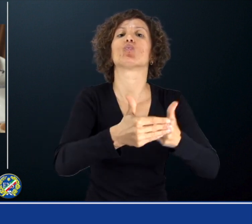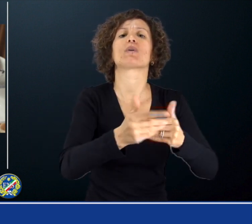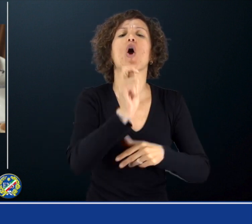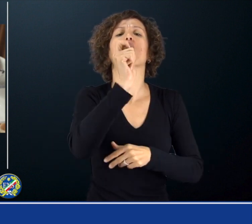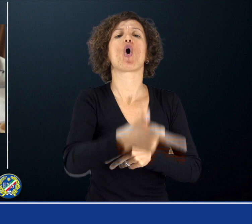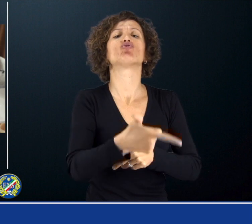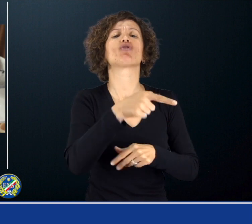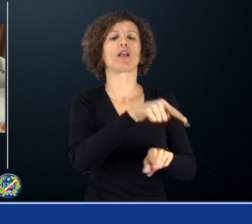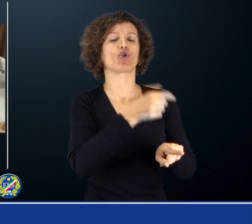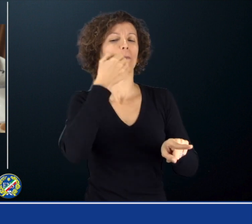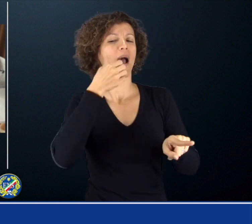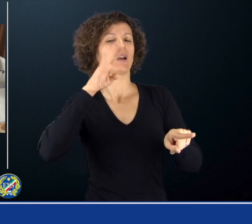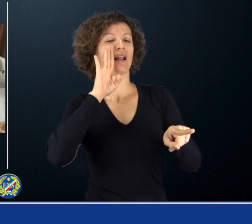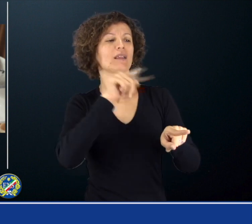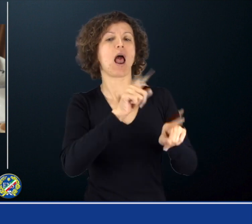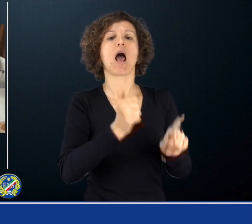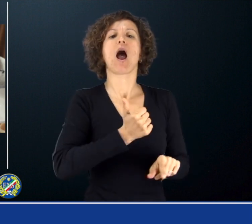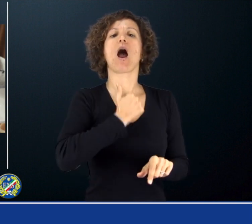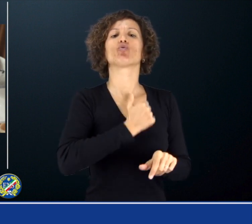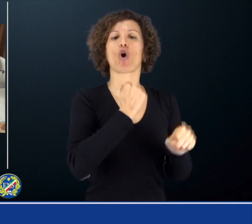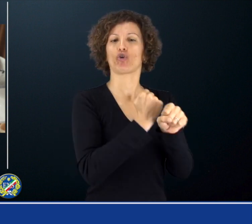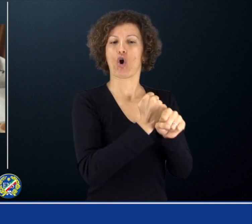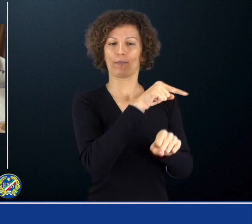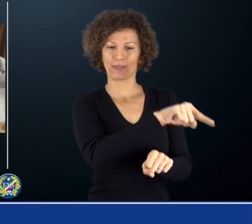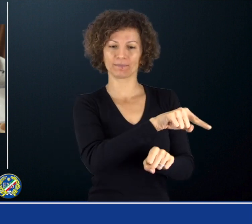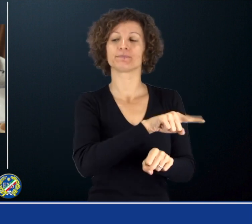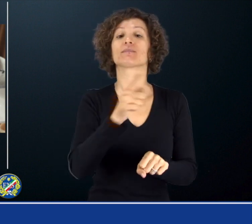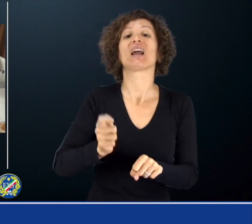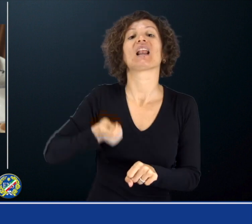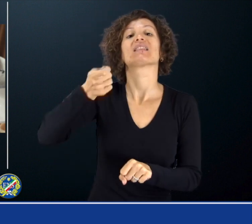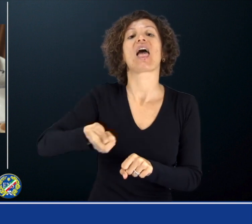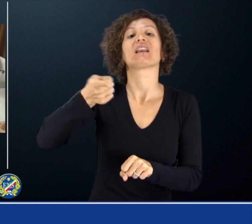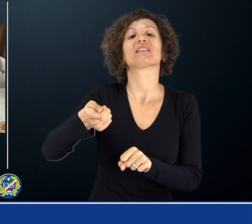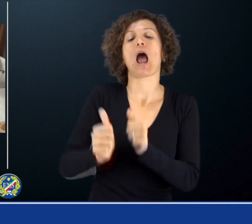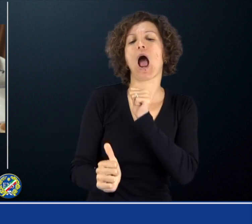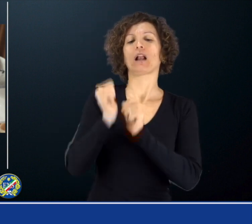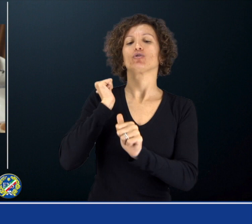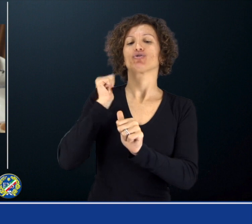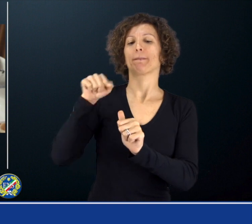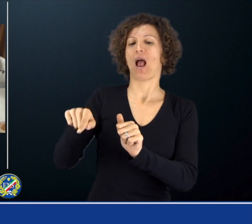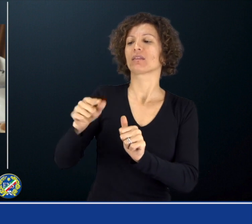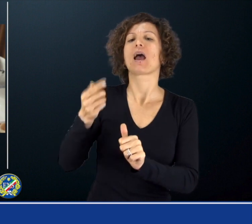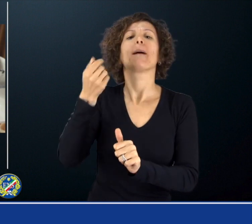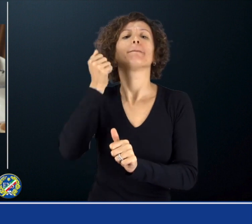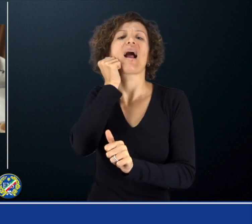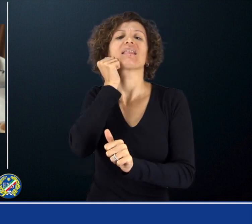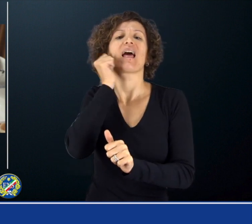stesso. Restano da aggiornare le procedure per il congedo parentale degli autonomi, l'indennità anticipata di